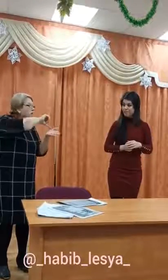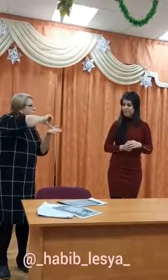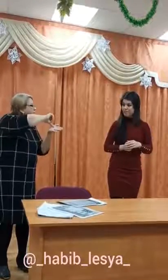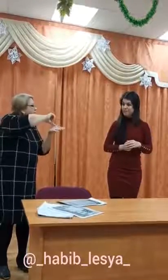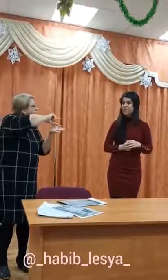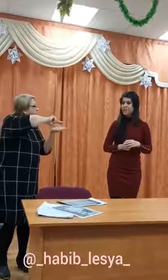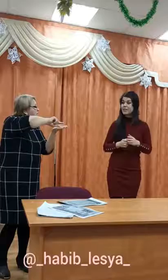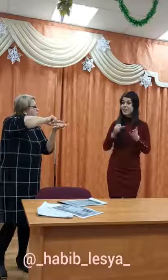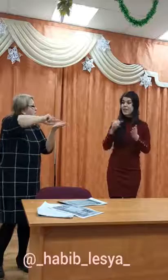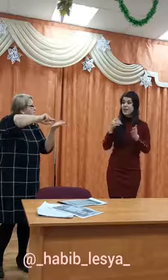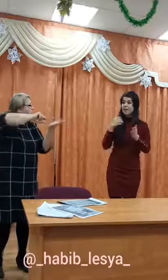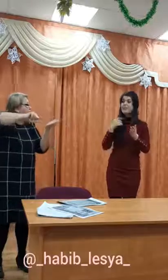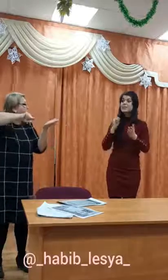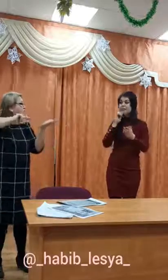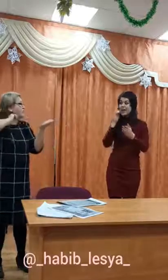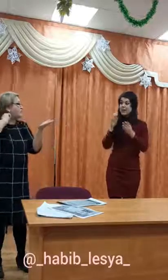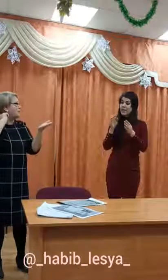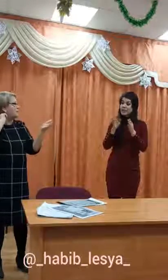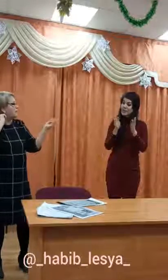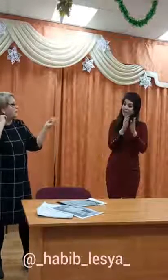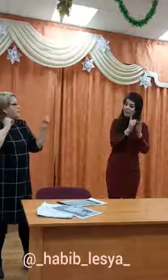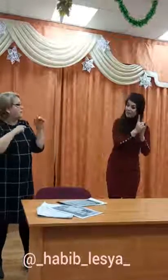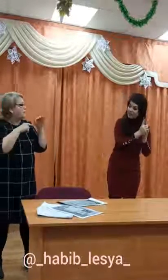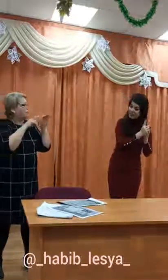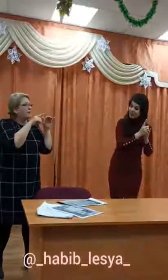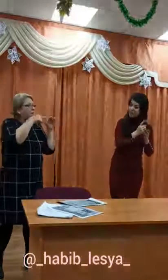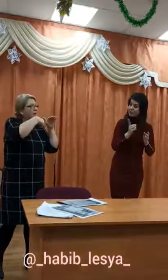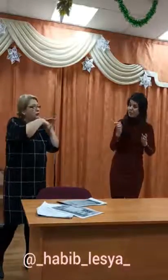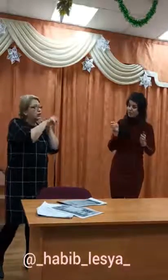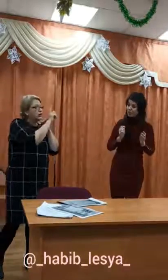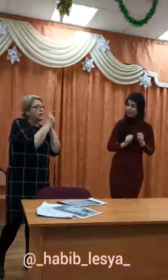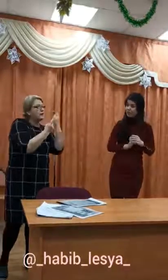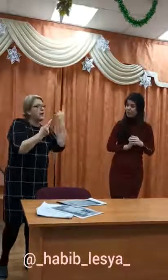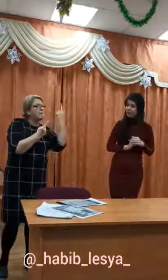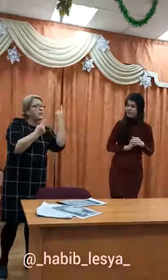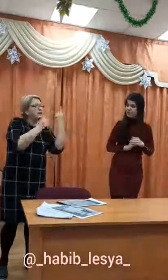Участок надо 5 программ. Мы начинаем самый первый за $90.